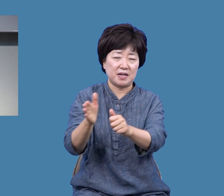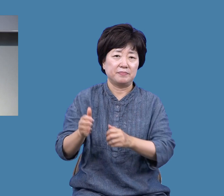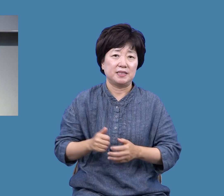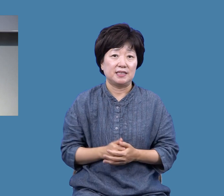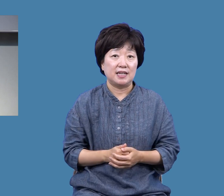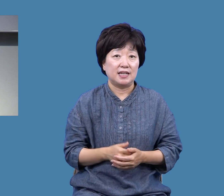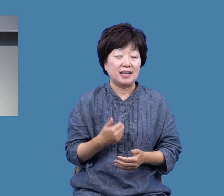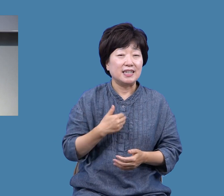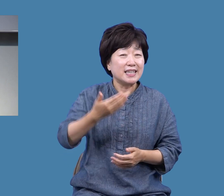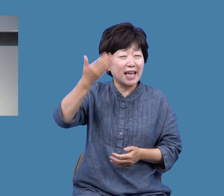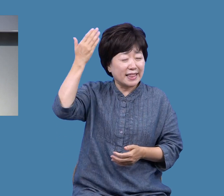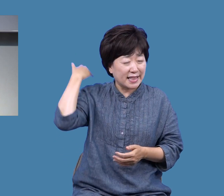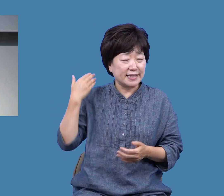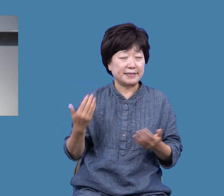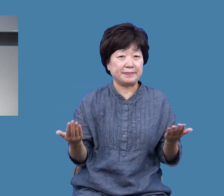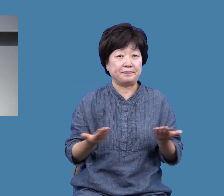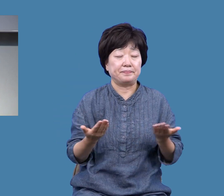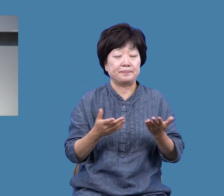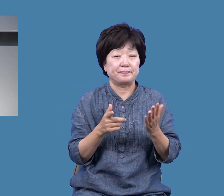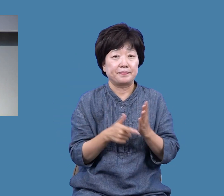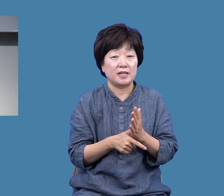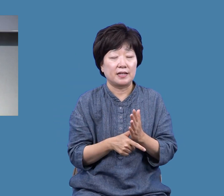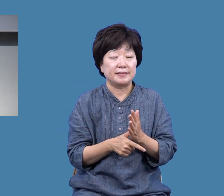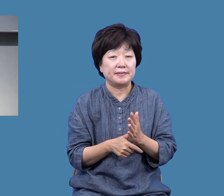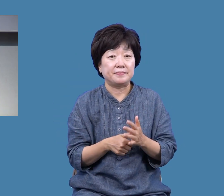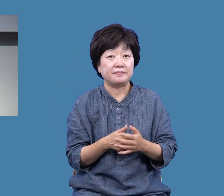옛날에 제가 사역할 때 보면